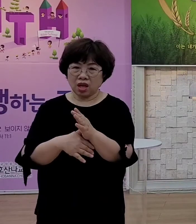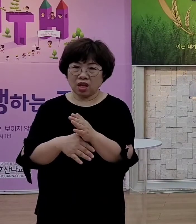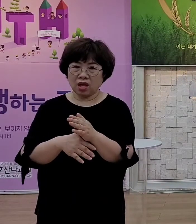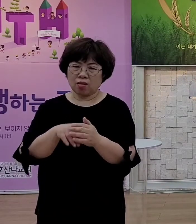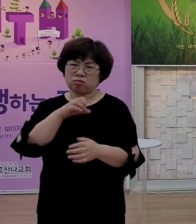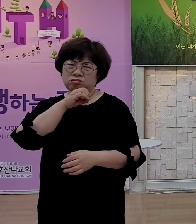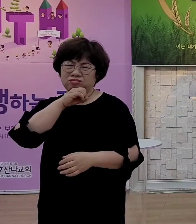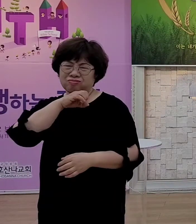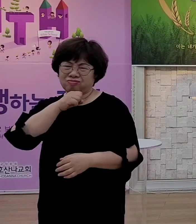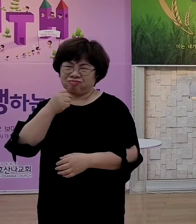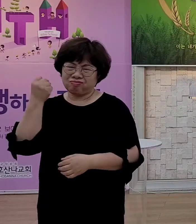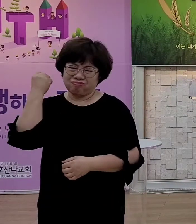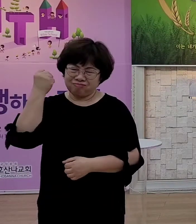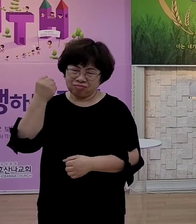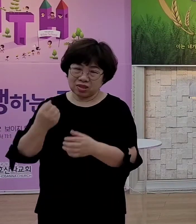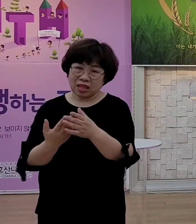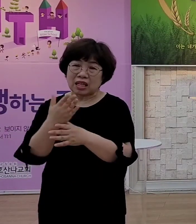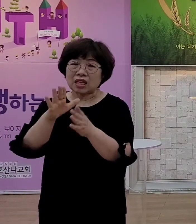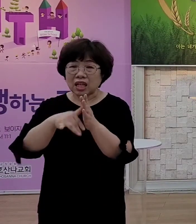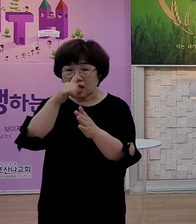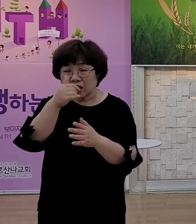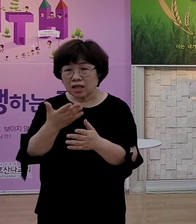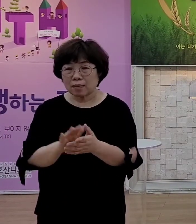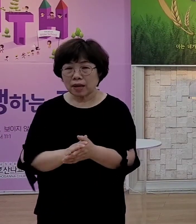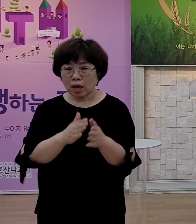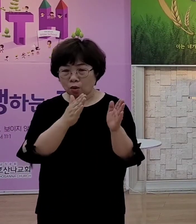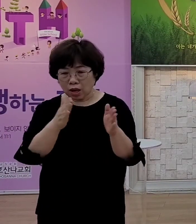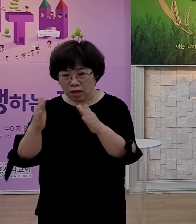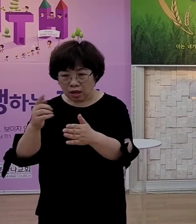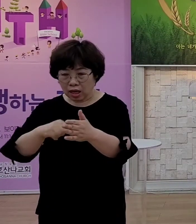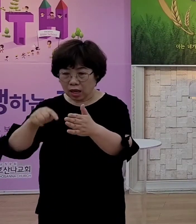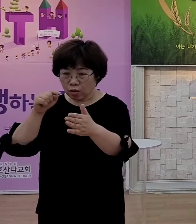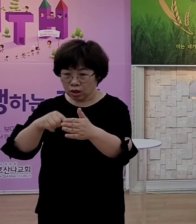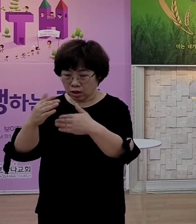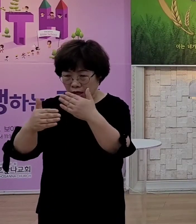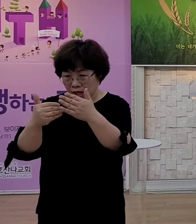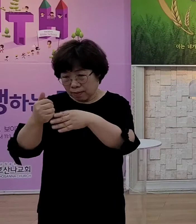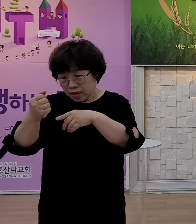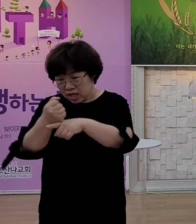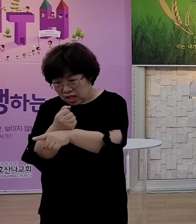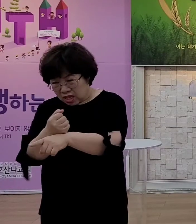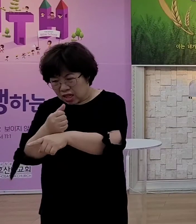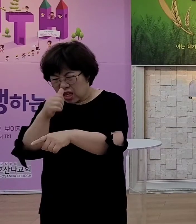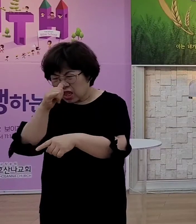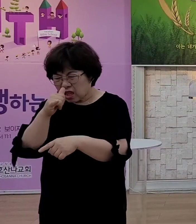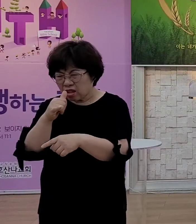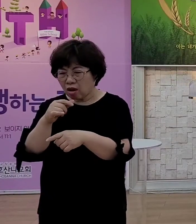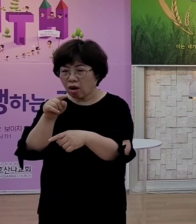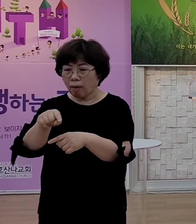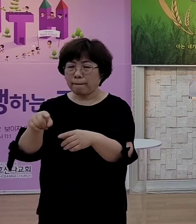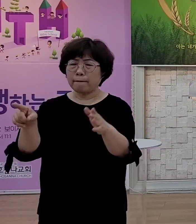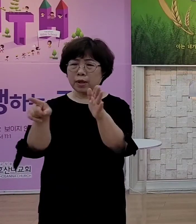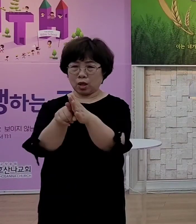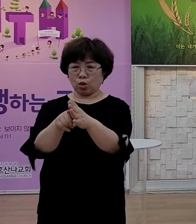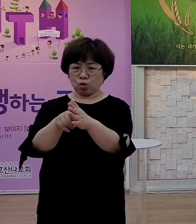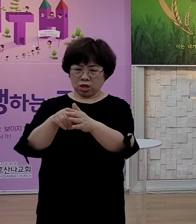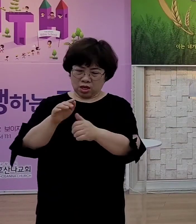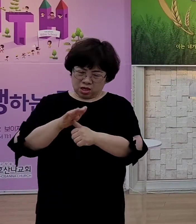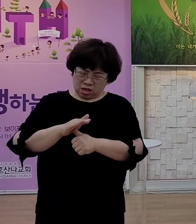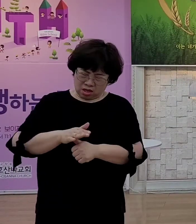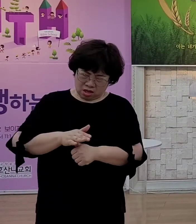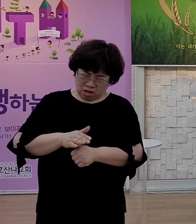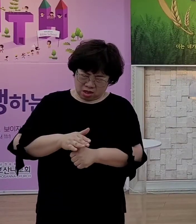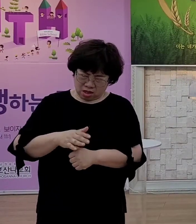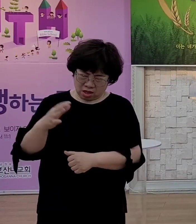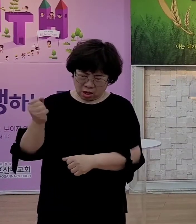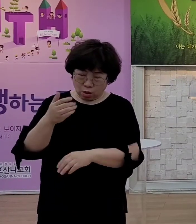아니라 그것조차도 그 과정 속에도 하나님의 뜻이 있음을 믿고 인내하며